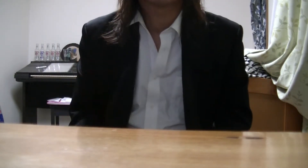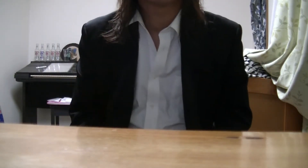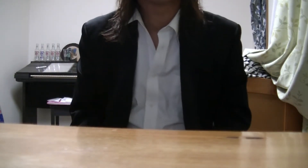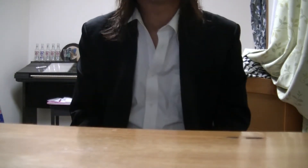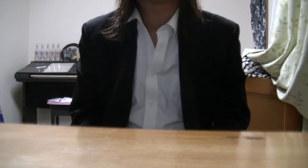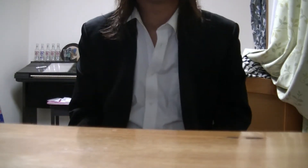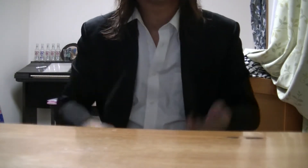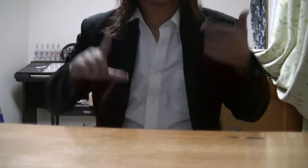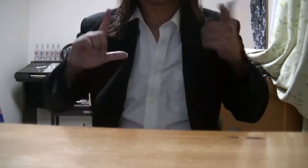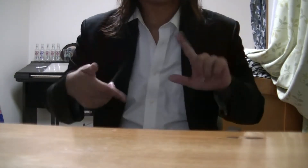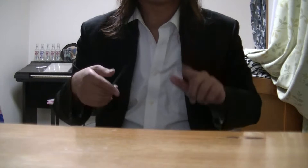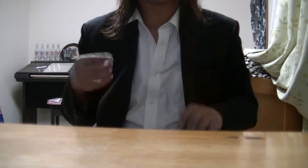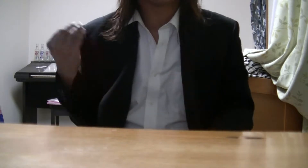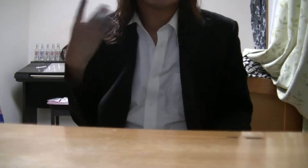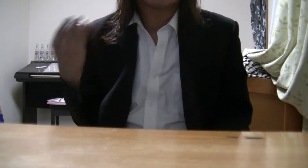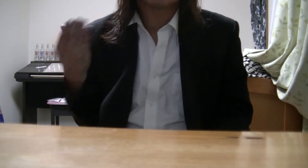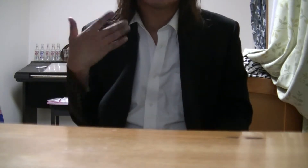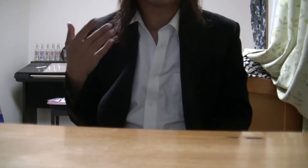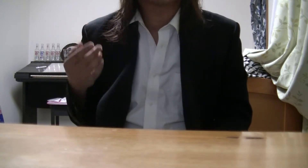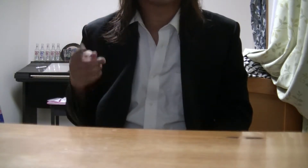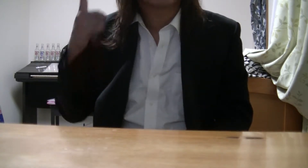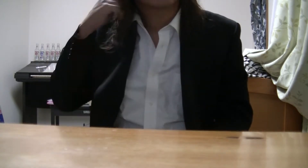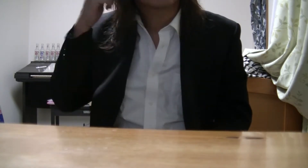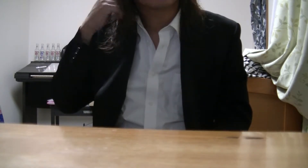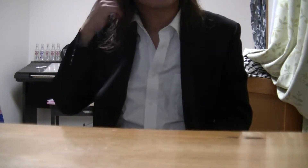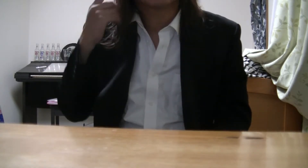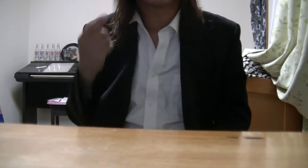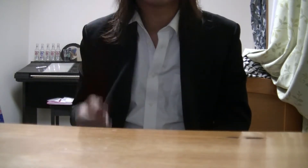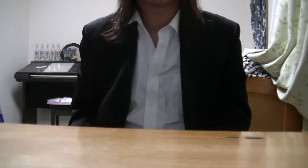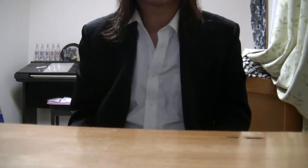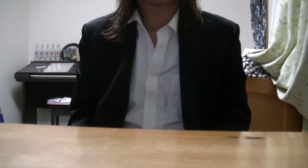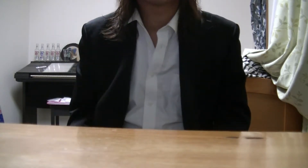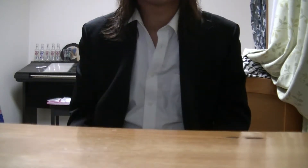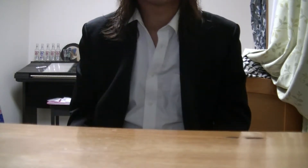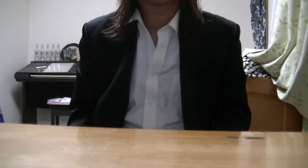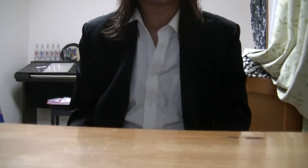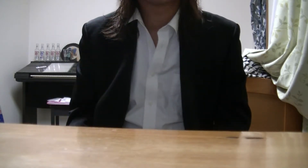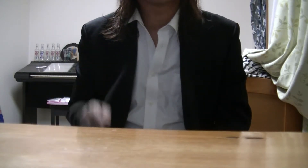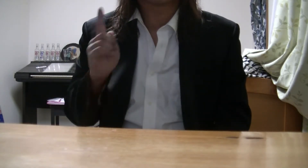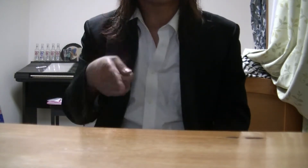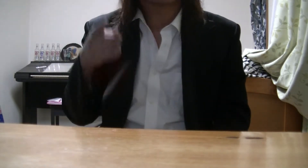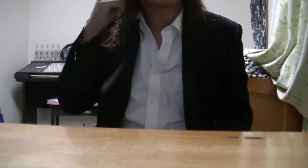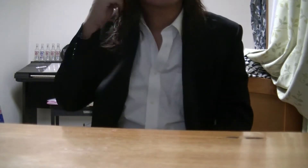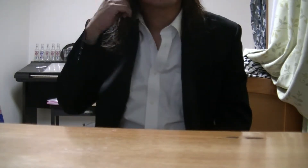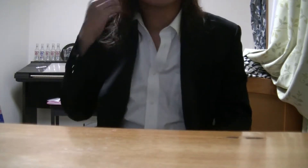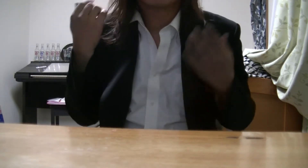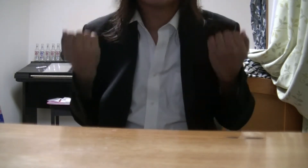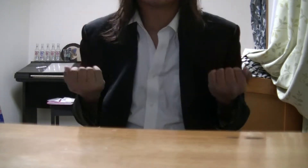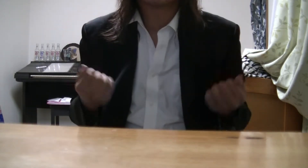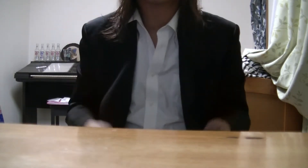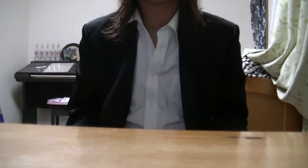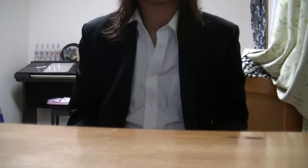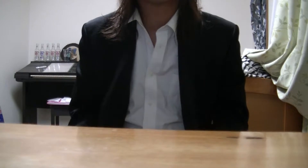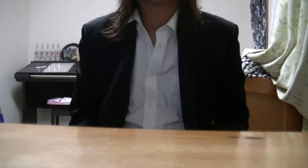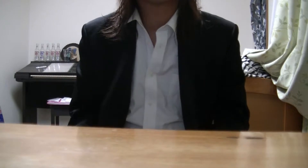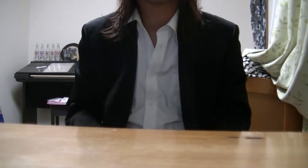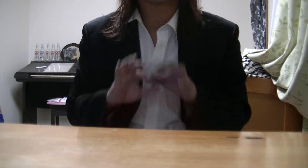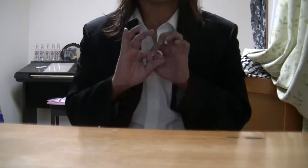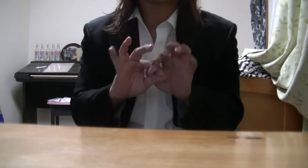違う意見聞かせてくれたって思えるんじゃない、そう思うようになったんですよね。だから今日